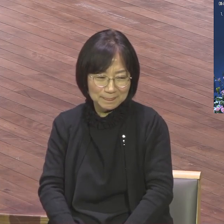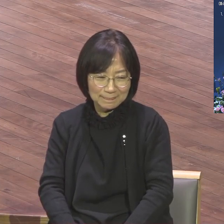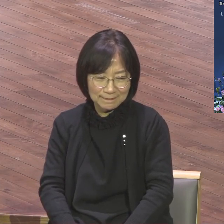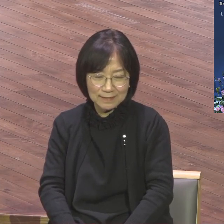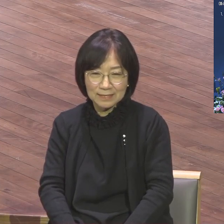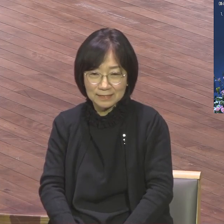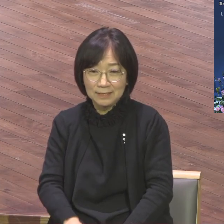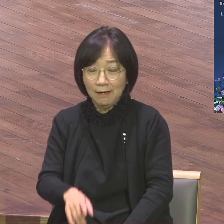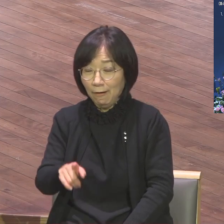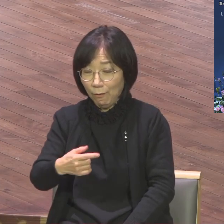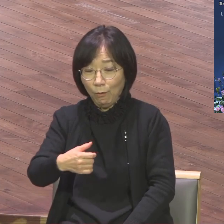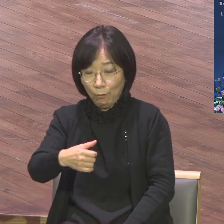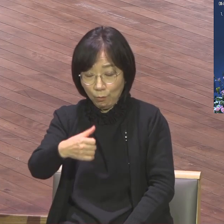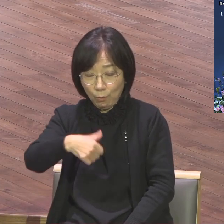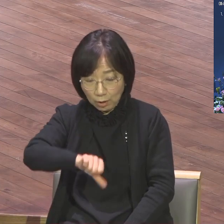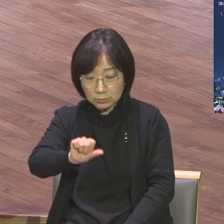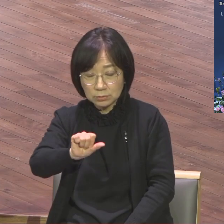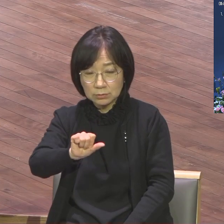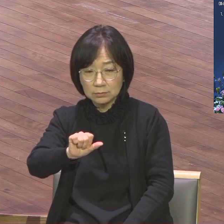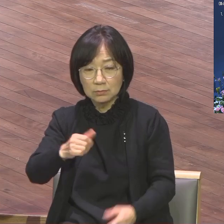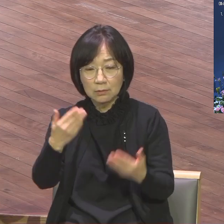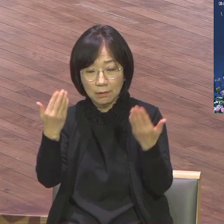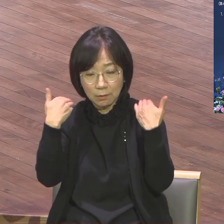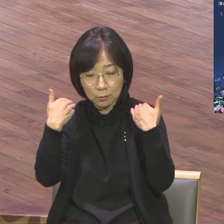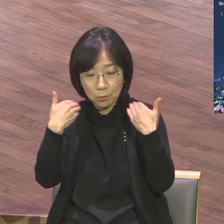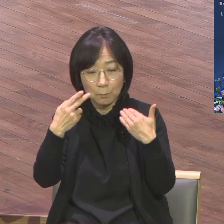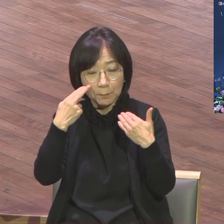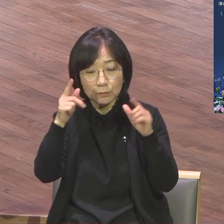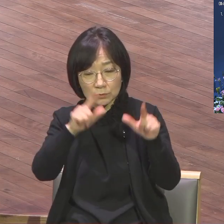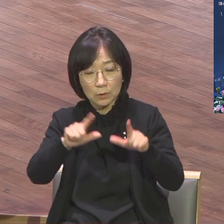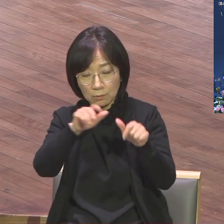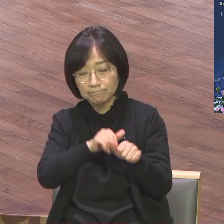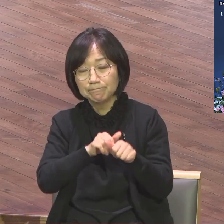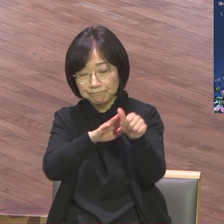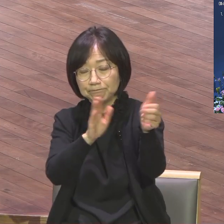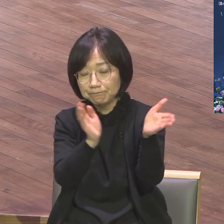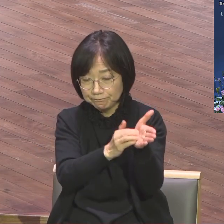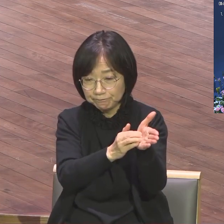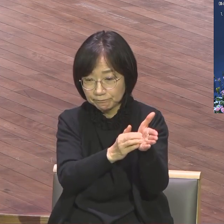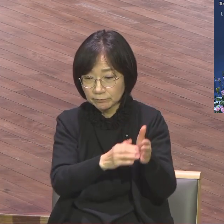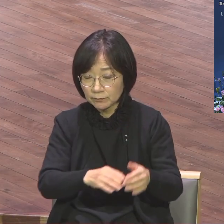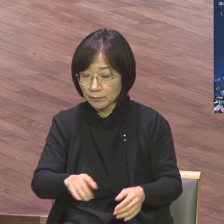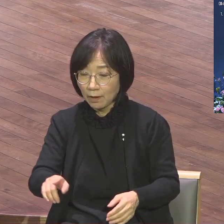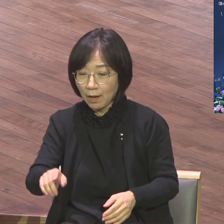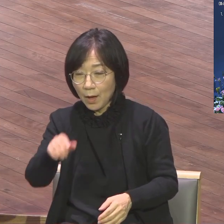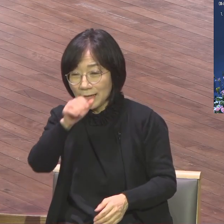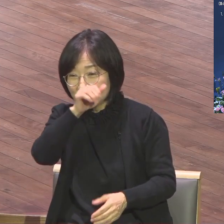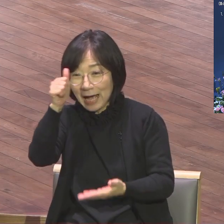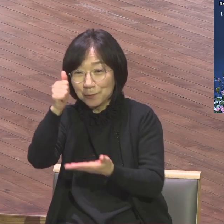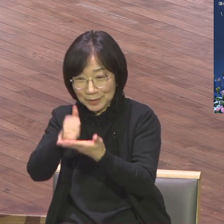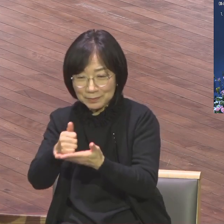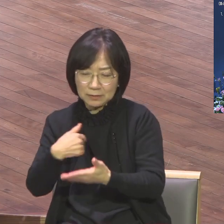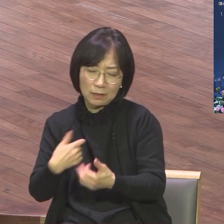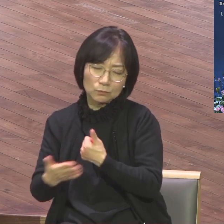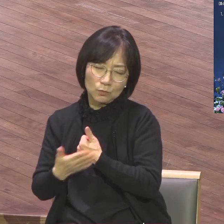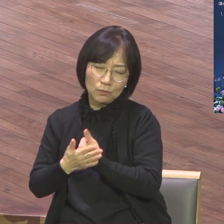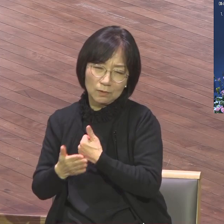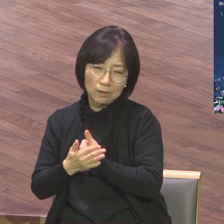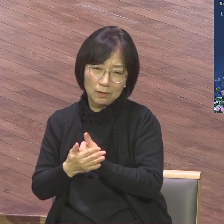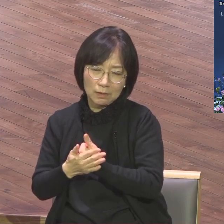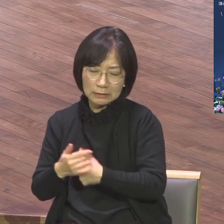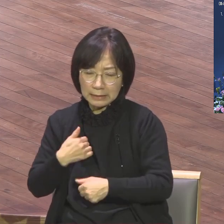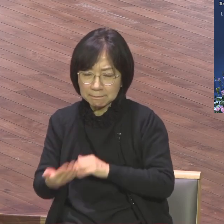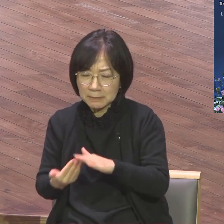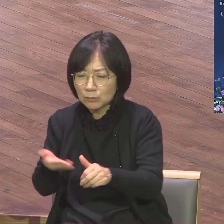그럼 믿음 뭐 각자 알아서 하나님도 받는 거지 뭐. 그런데 하나님이 고순장 장로님 통해 그런 장로가 어디 있어요?